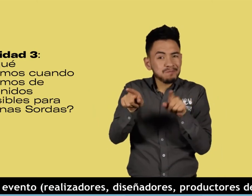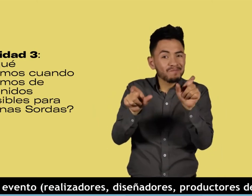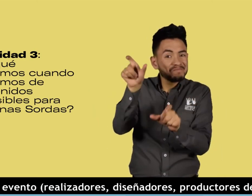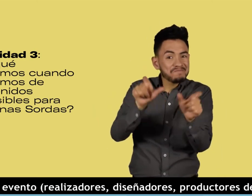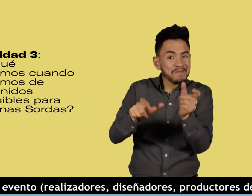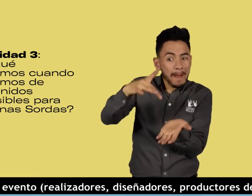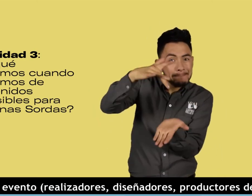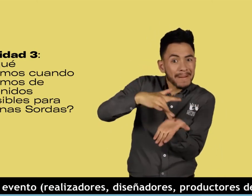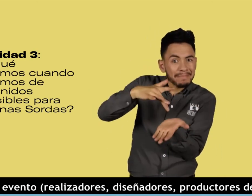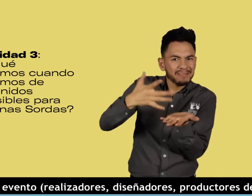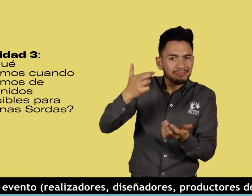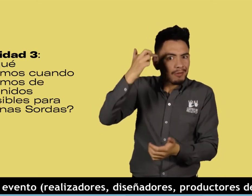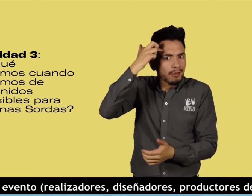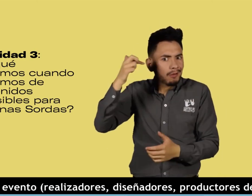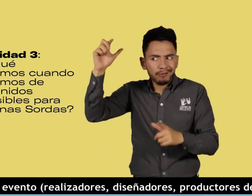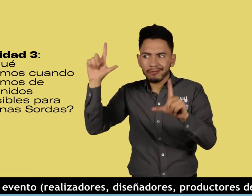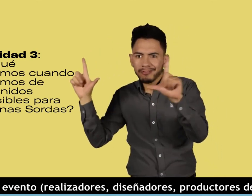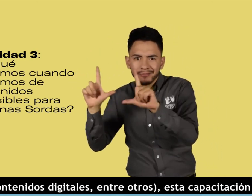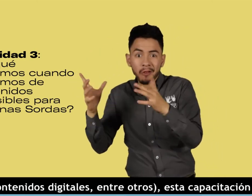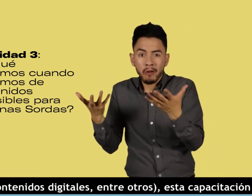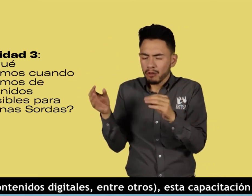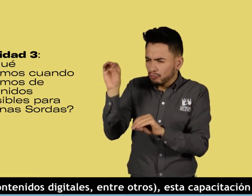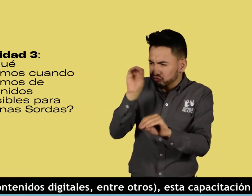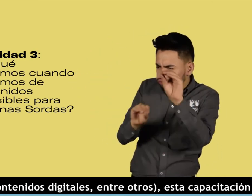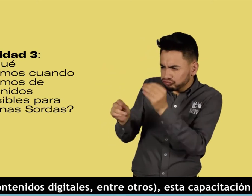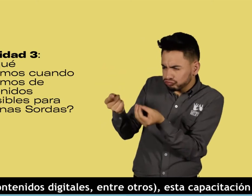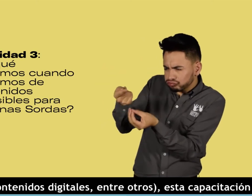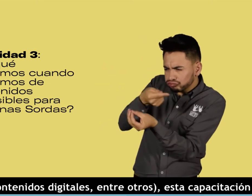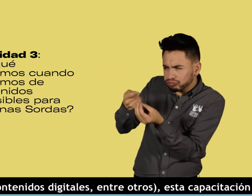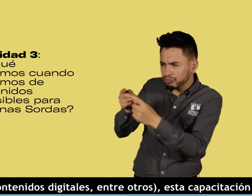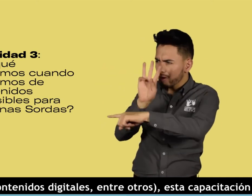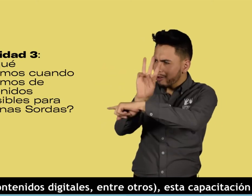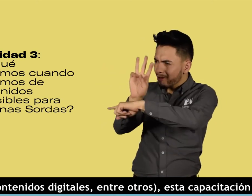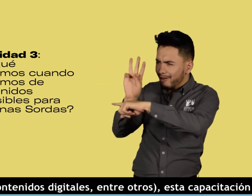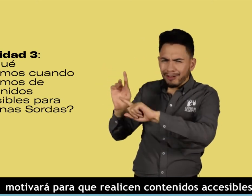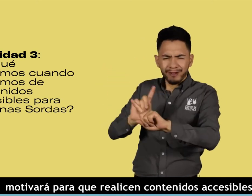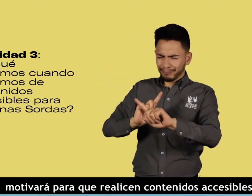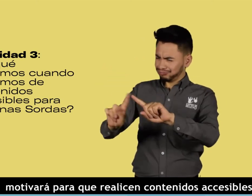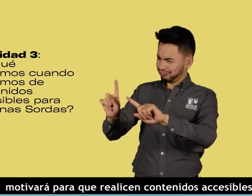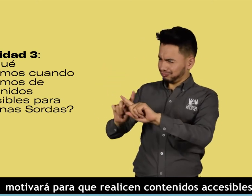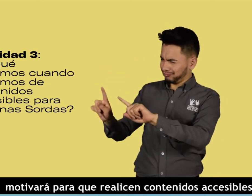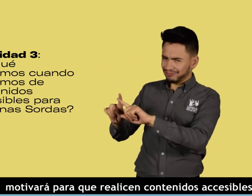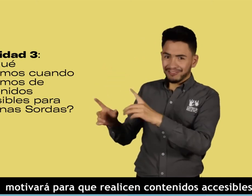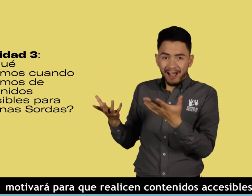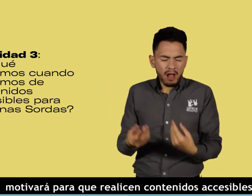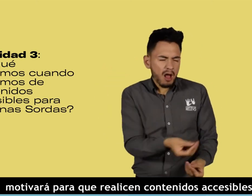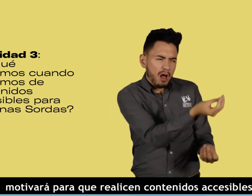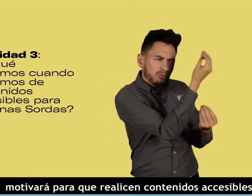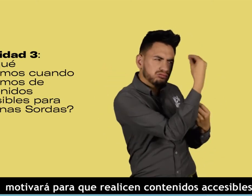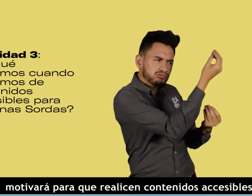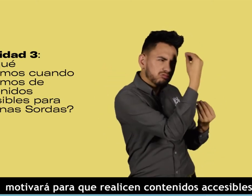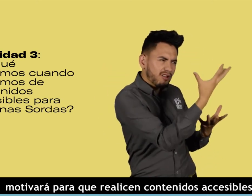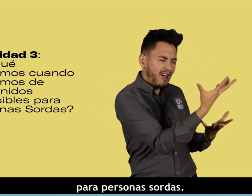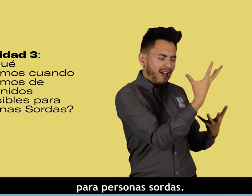evento, realizadores, diseñadores, productores de contenidos digitales, entre otros. Esta capacitación los motivará para que realicen contenidos